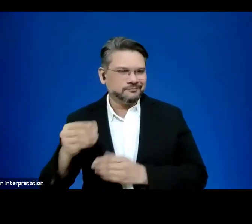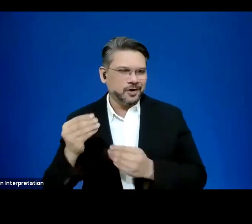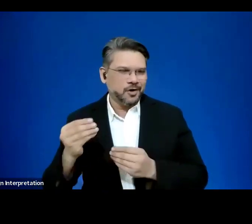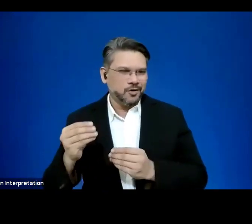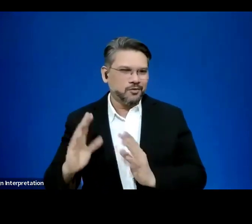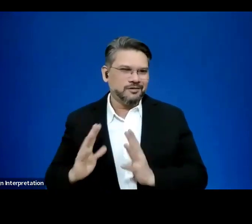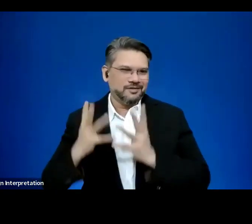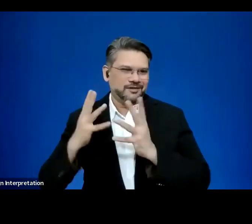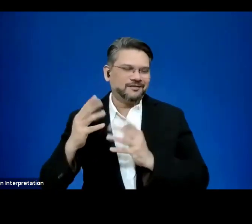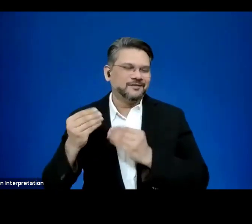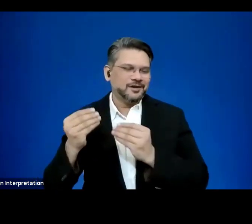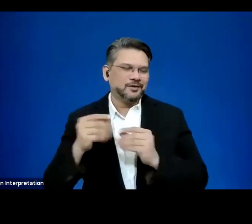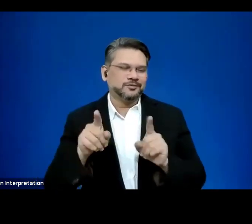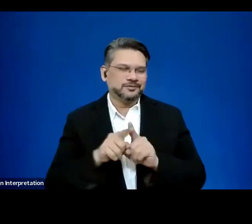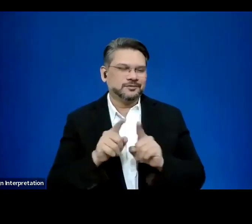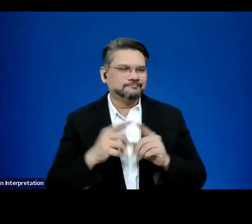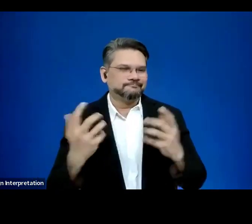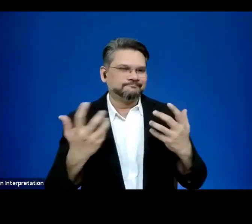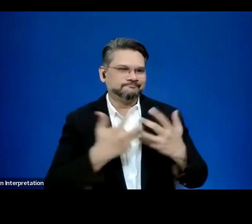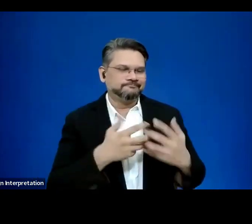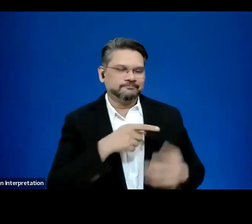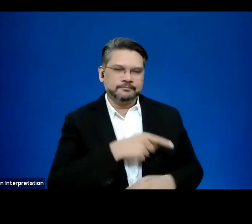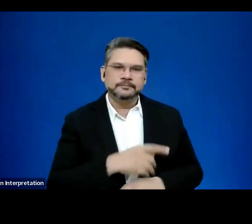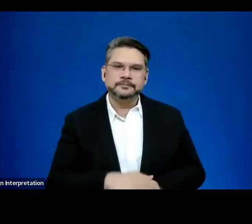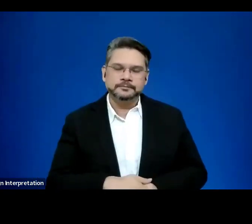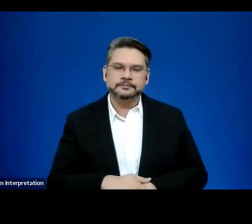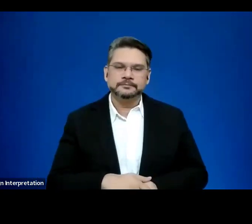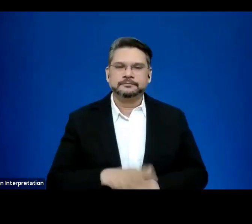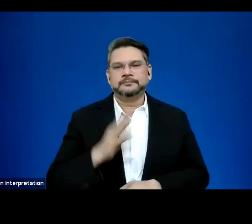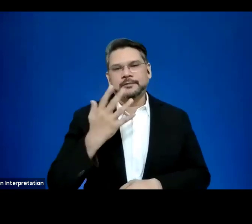当我们在结束。